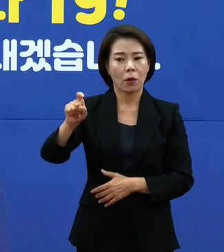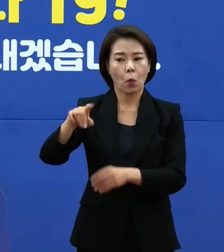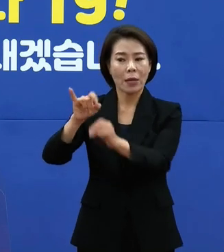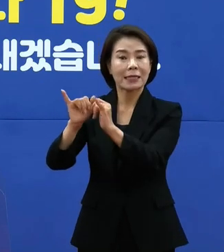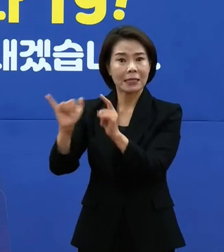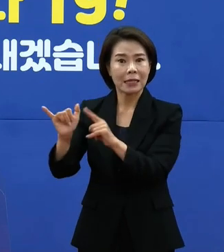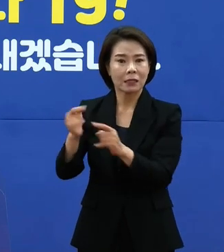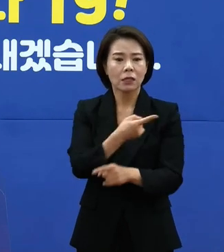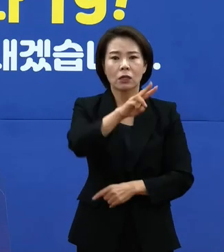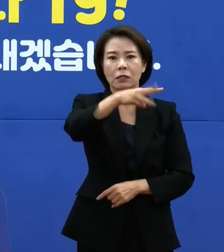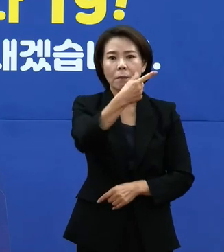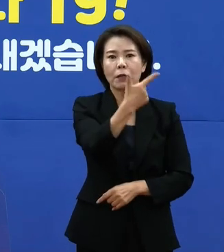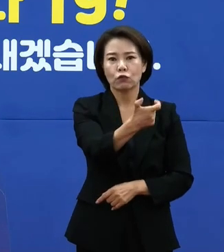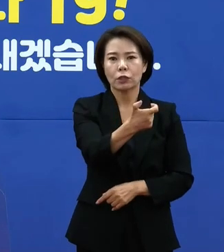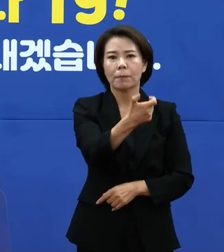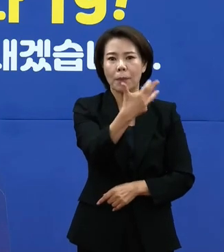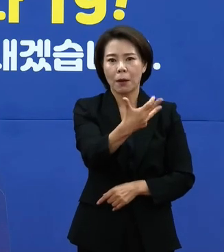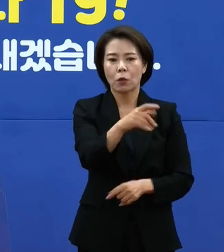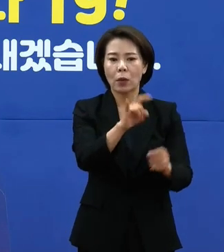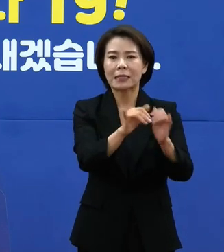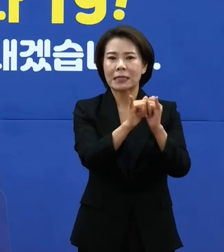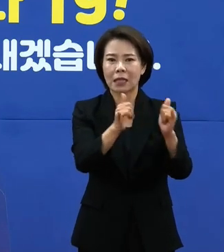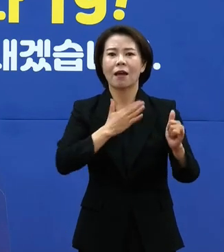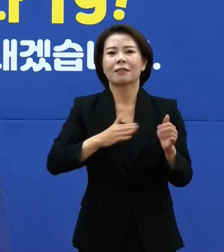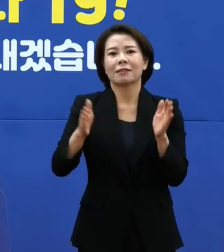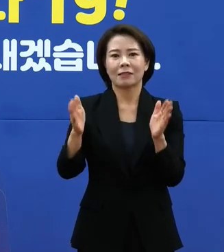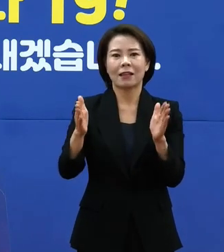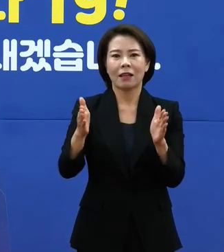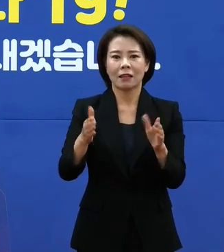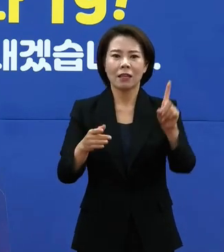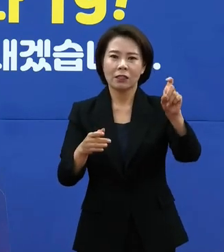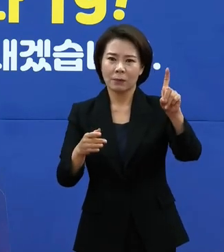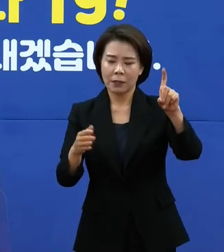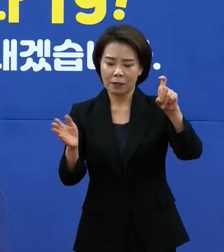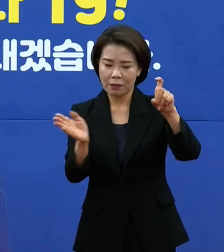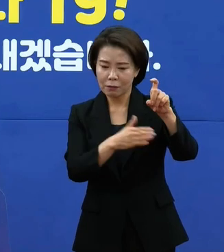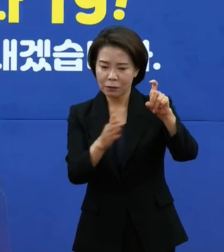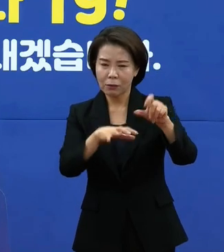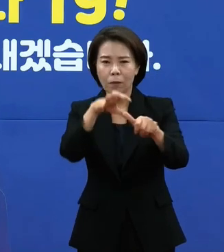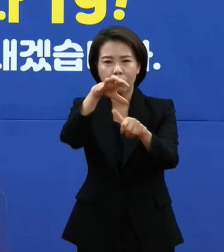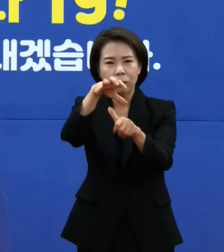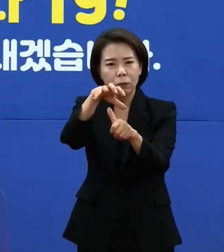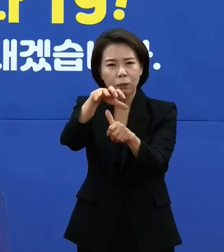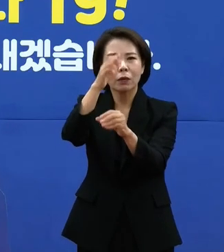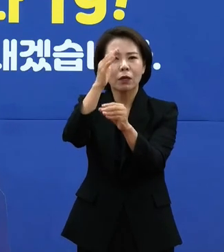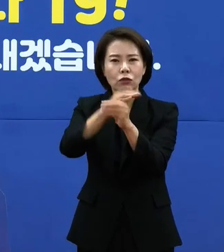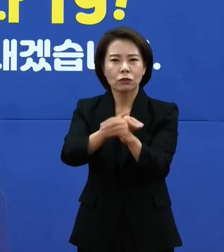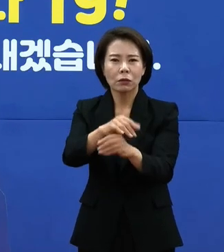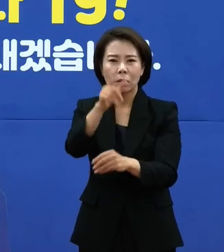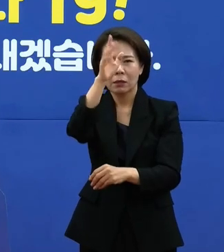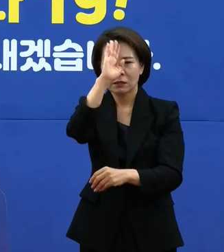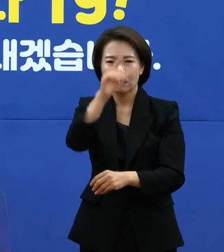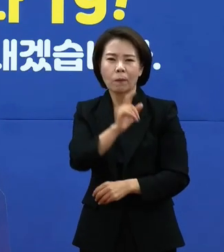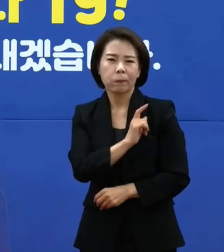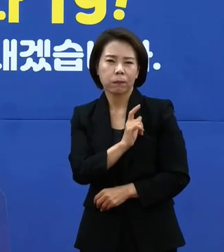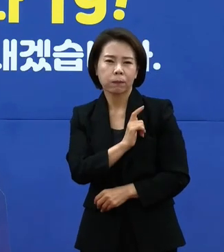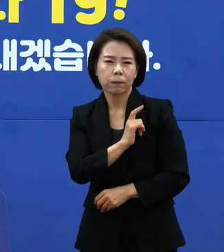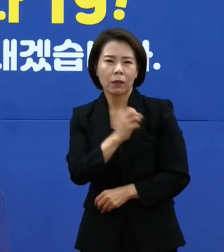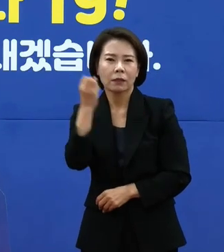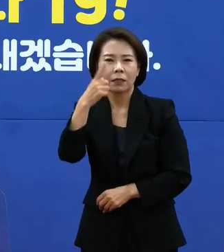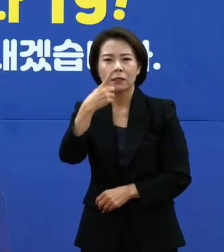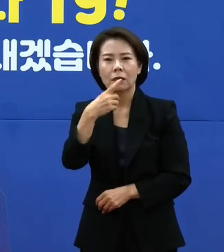확진자는 1368번 확진자의 지인으로 11일부터 격리 중인데 증상이 발현돼서 역시